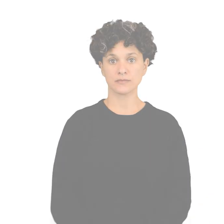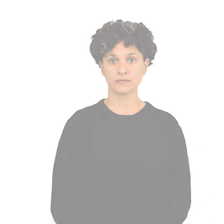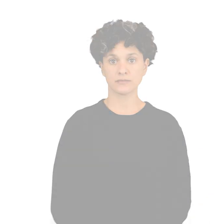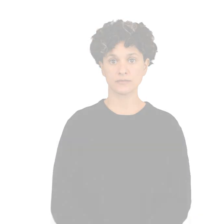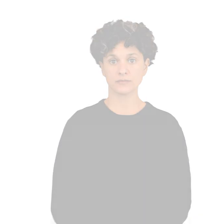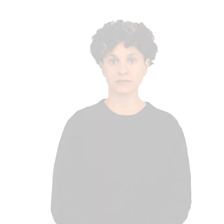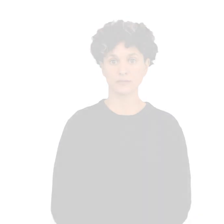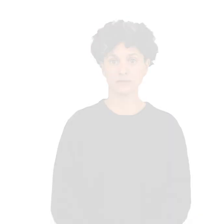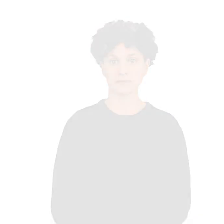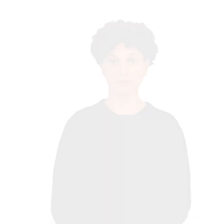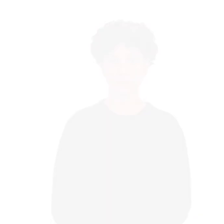parcial positiva